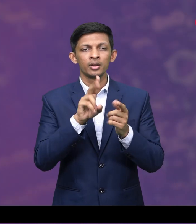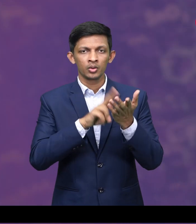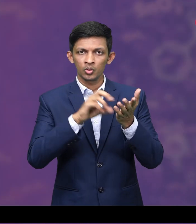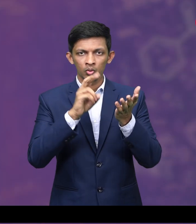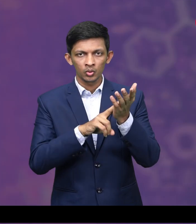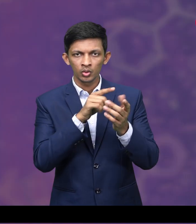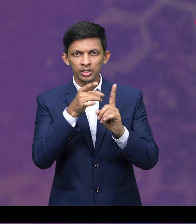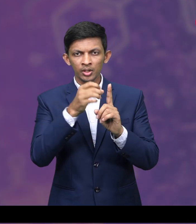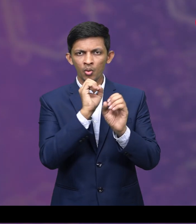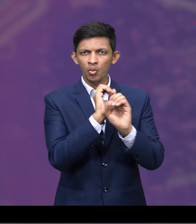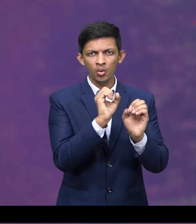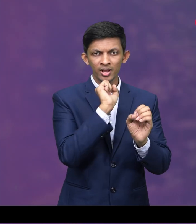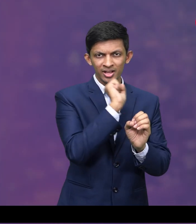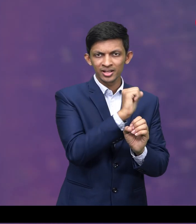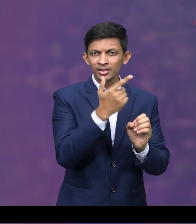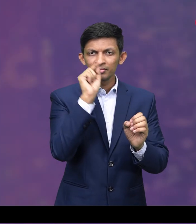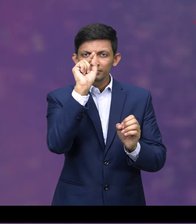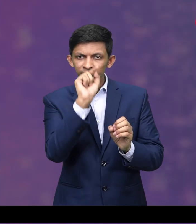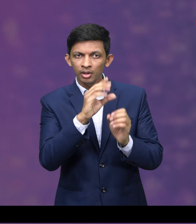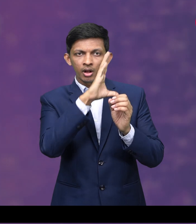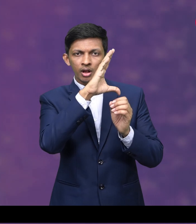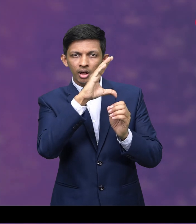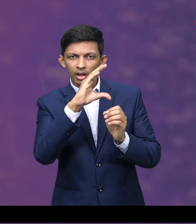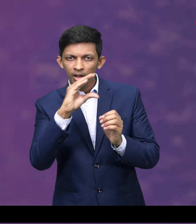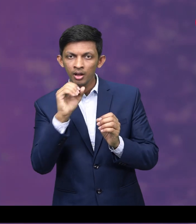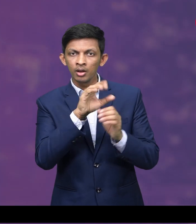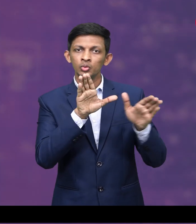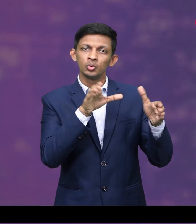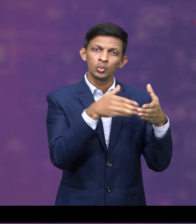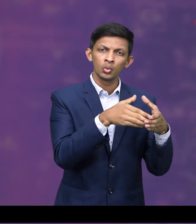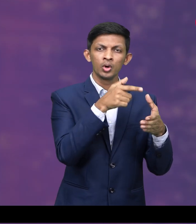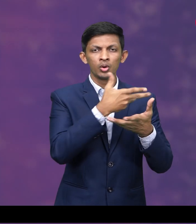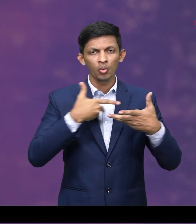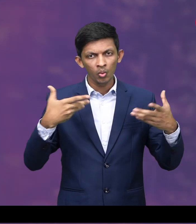మెటాలిక్ క్యారెక్టర్ పెరుగుతుంది, అయితే నాన్ మెటాలిక్ క్యారెక్టర్ తగ్గుతుంది.